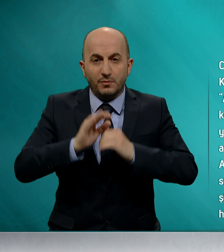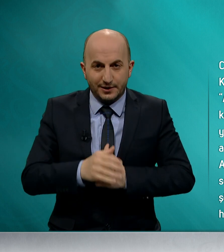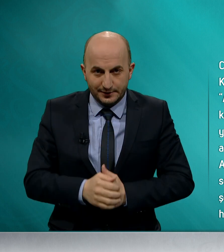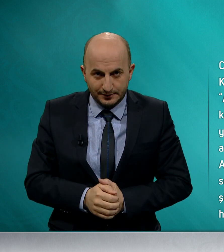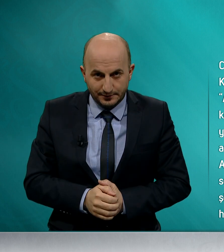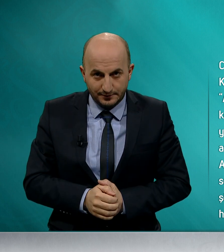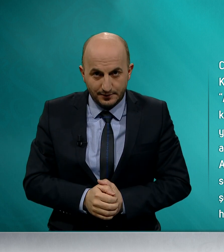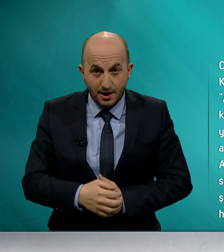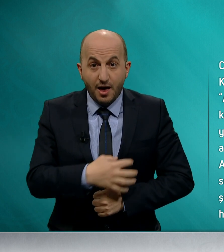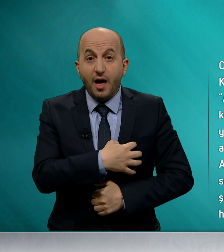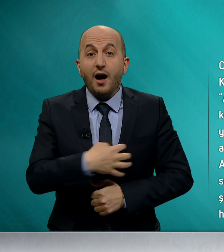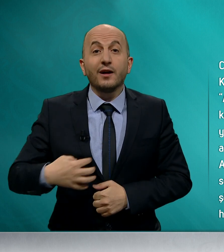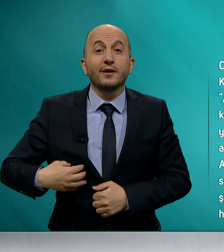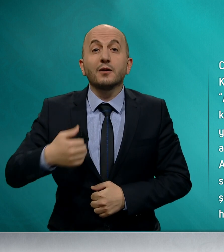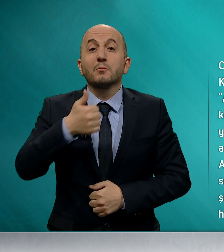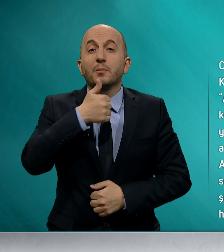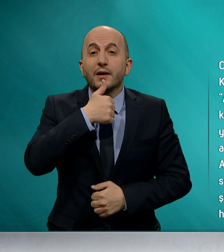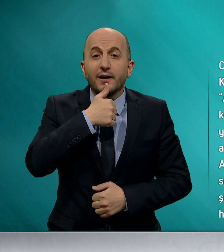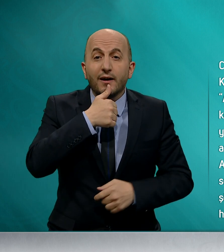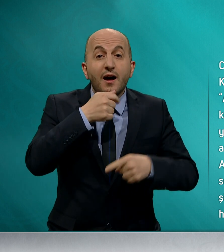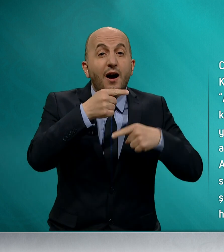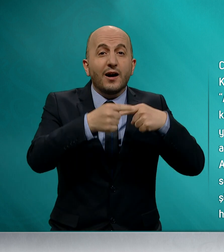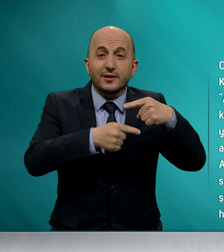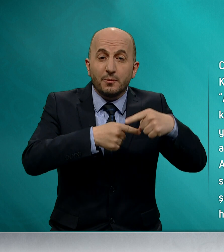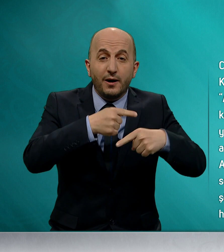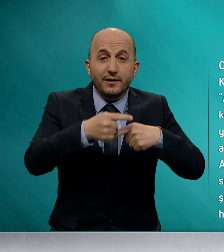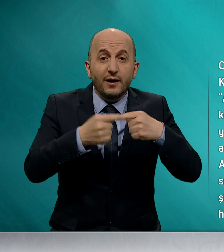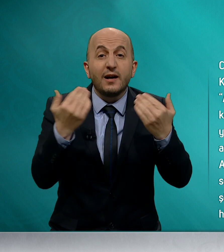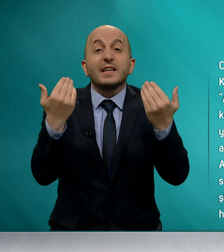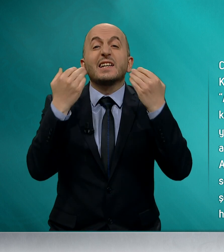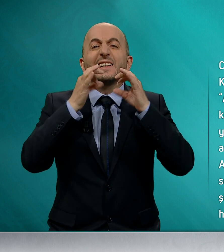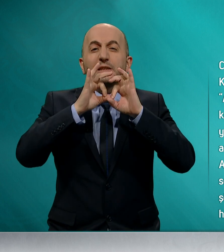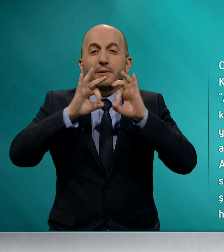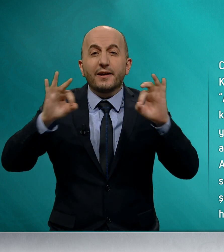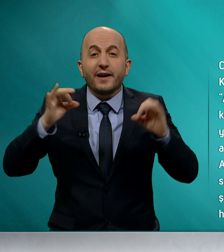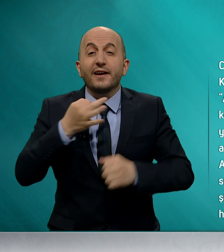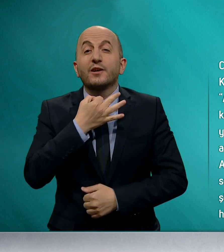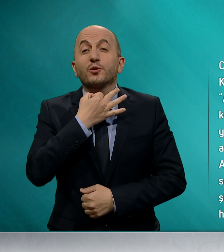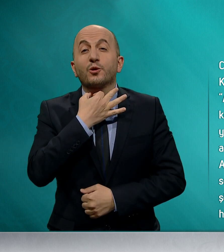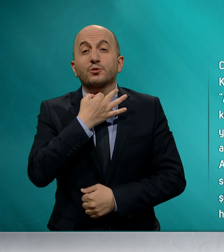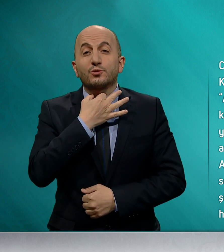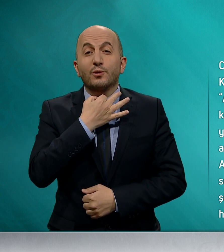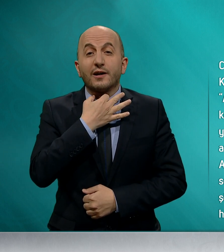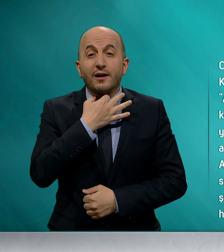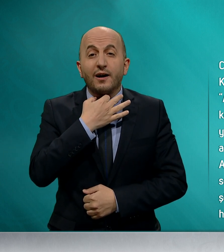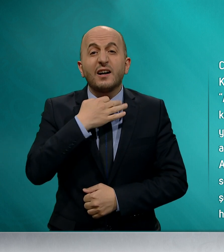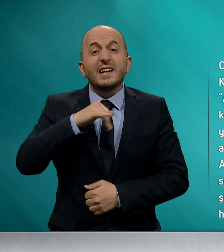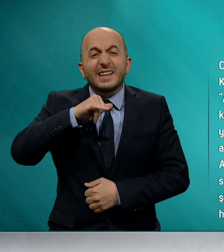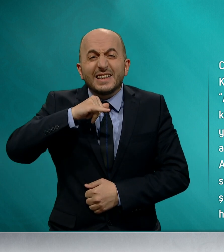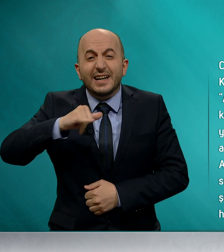koşmayın. Ana, babaya, akrabaya, yetimlere, yoksullara,